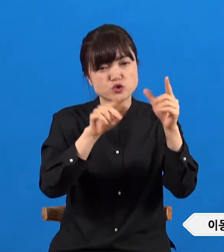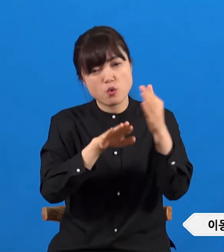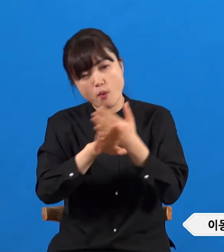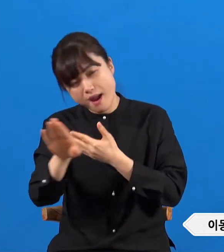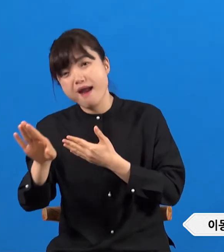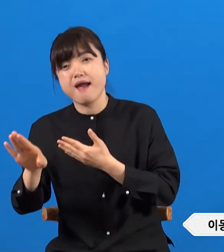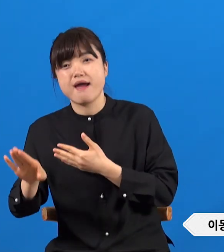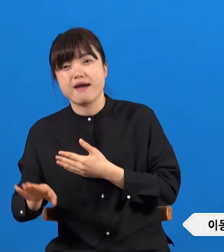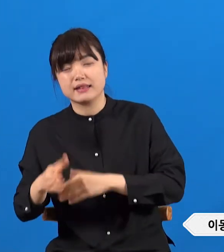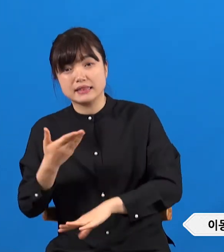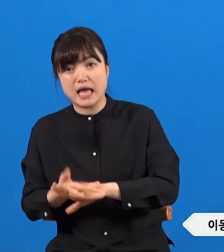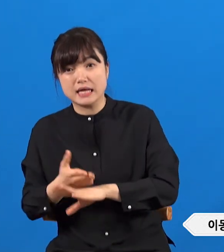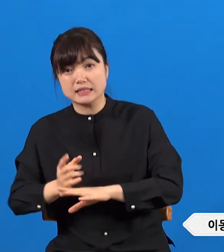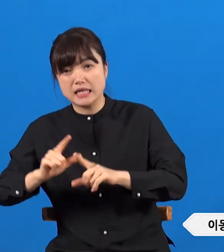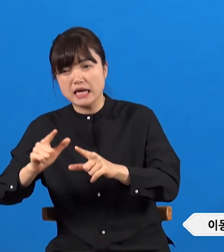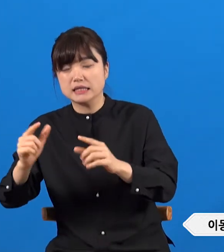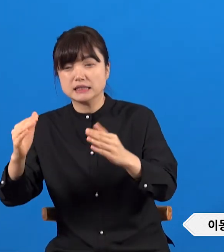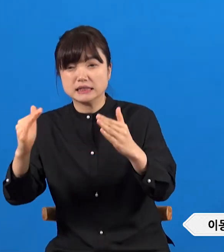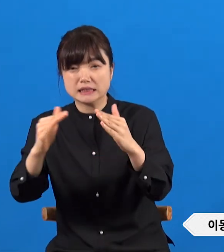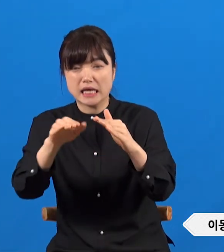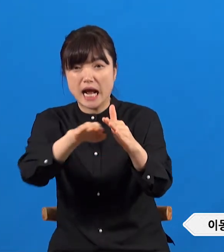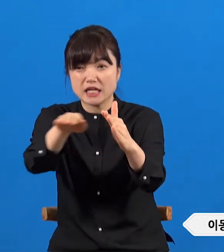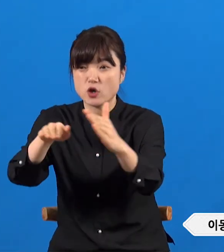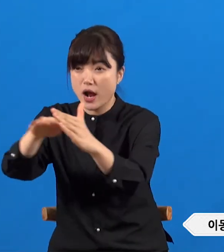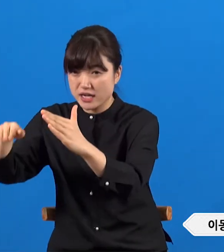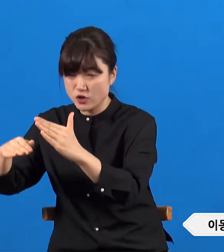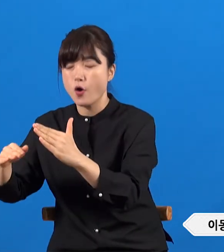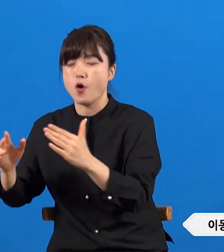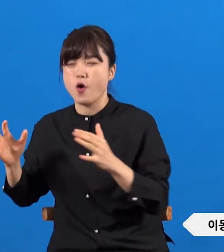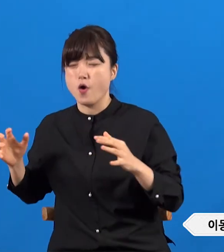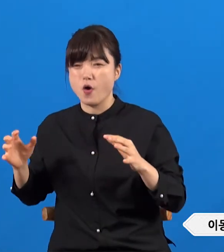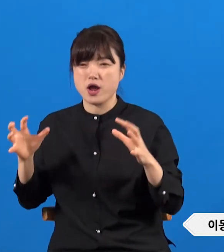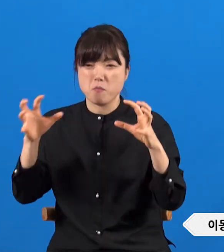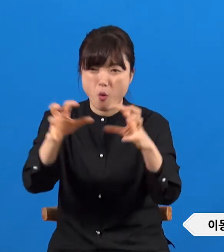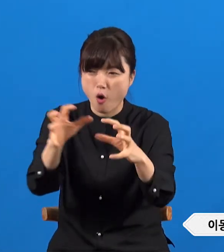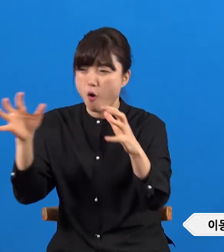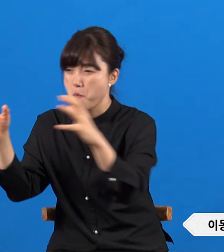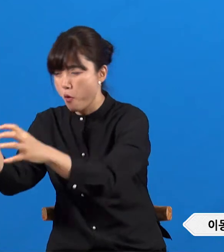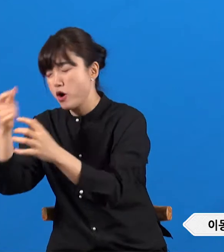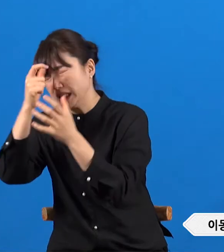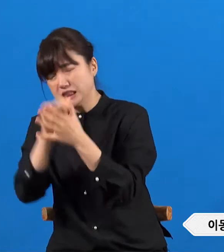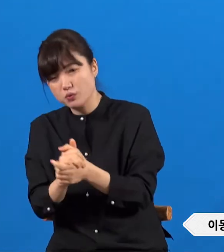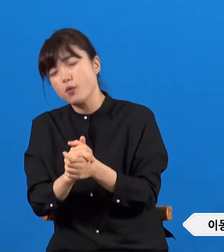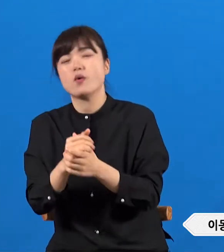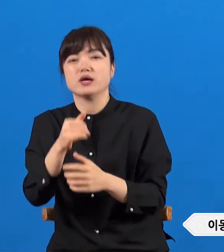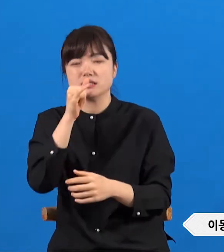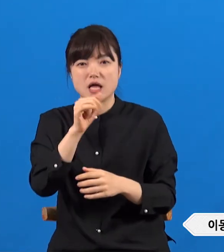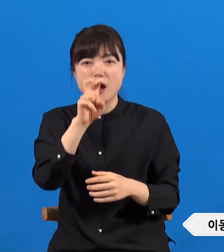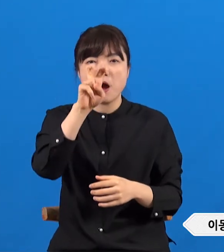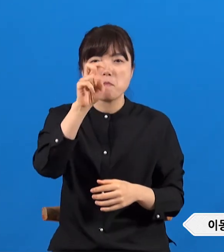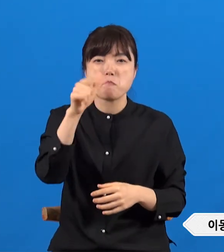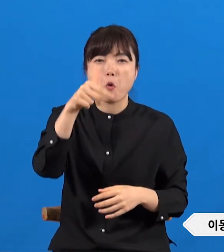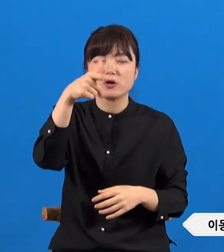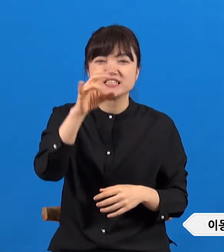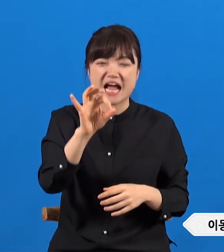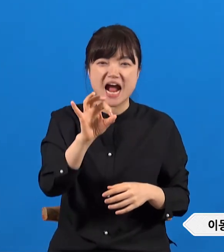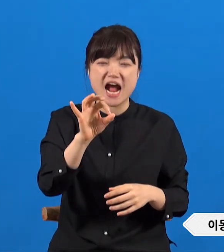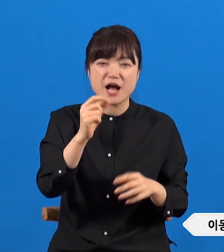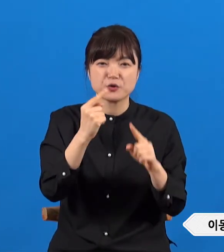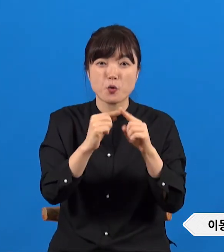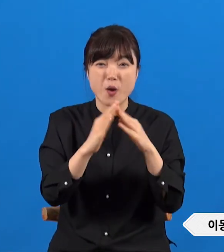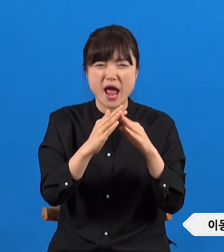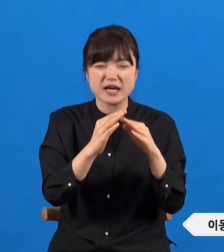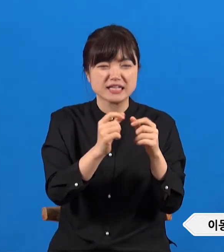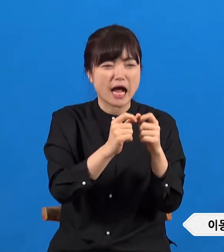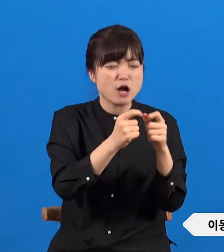날은 다시 그들은 또 집집마다 모여서 거기서 함께 기도하는 것입니다. 우리 교회가 목장교회를 시도하는